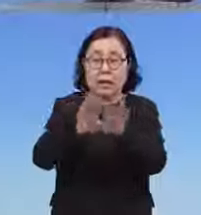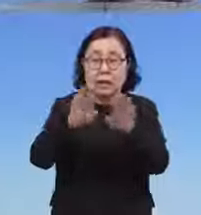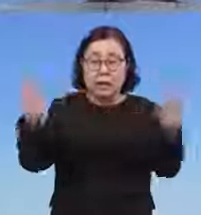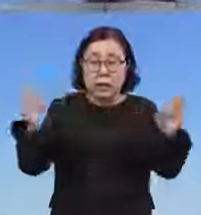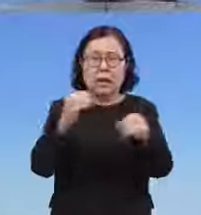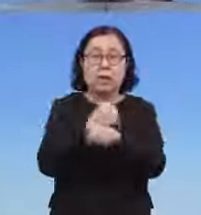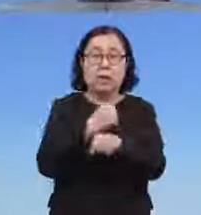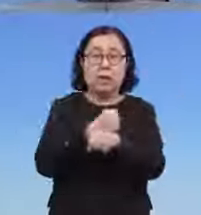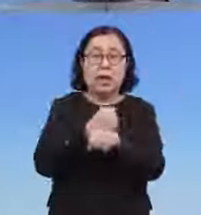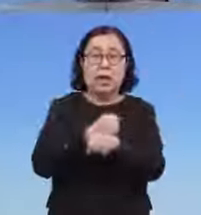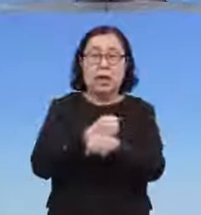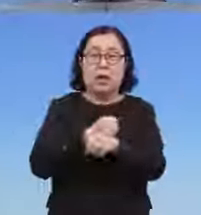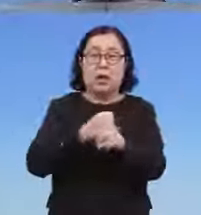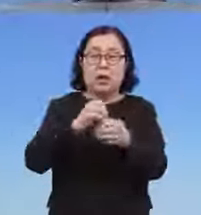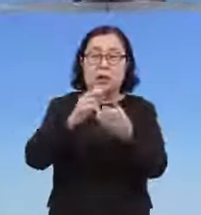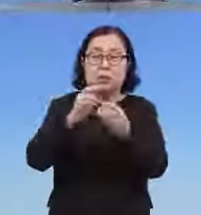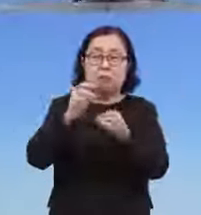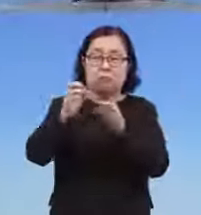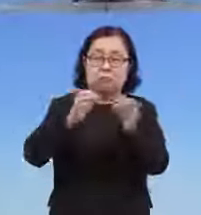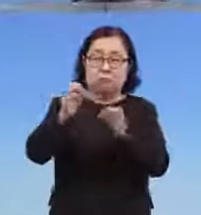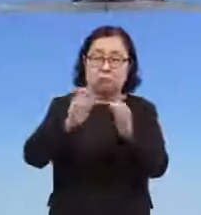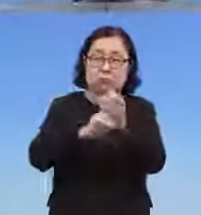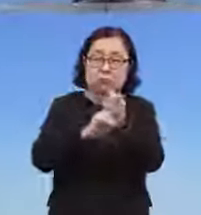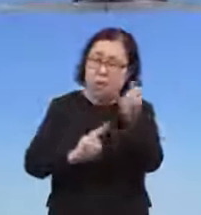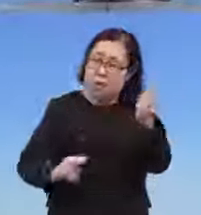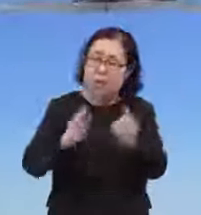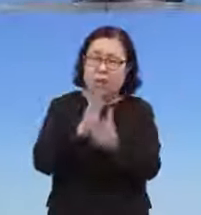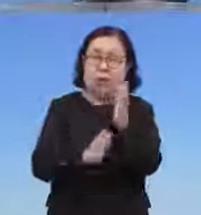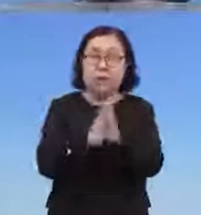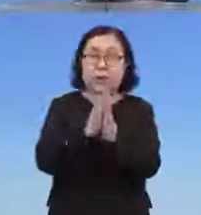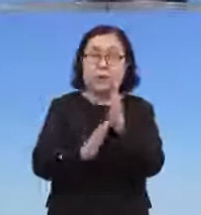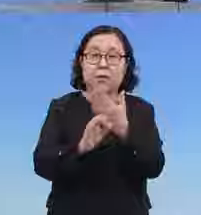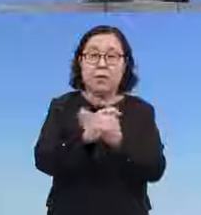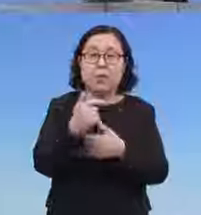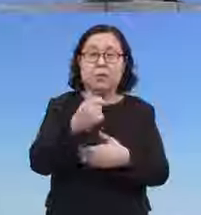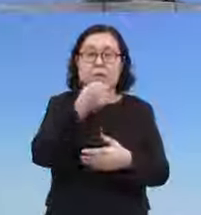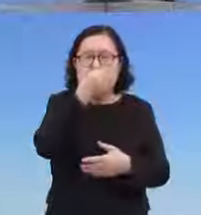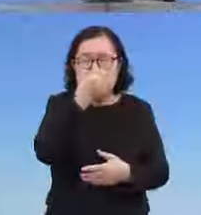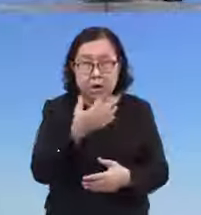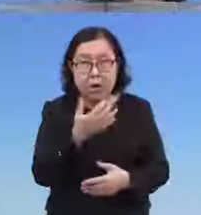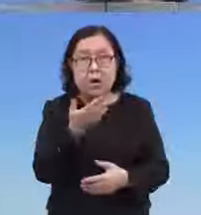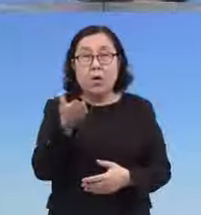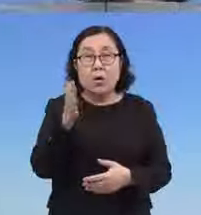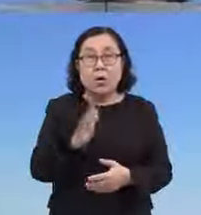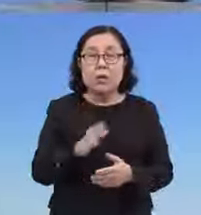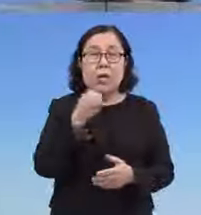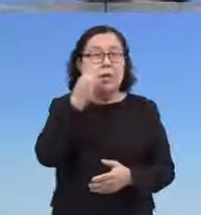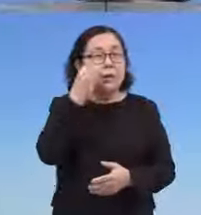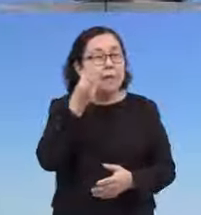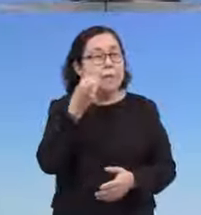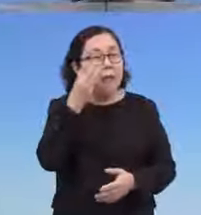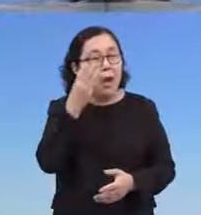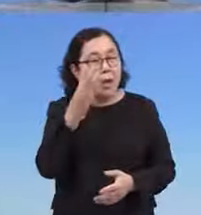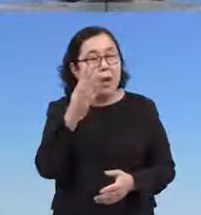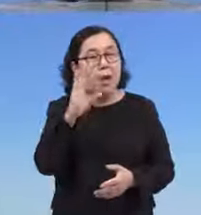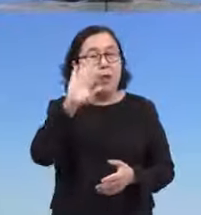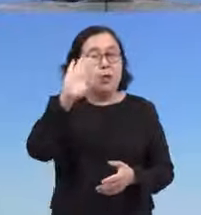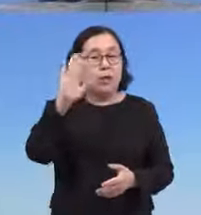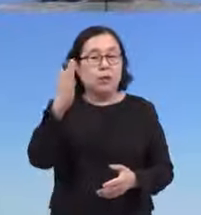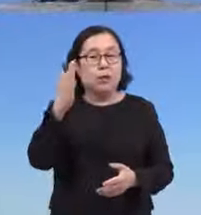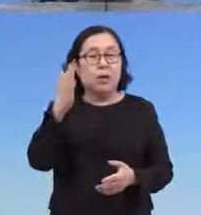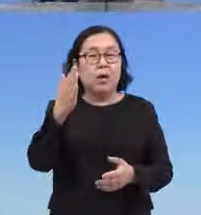일이에요. 그렇게 2달을 거치고 석 달째 겨우 이제 적자를 벗어나는 그 단계에 하나님이